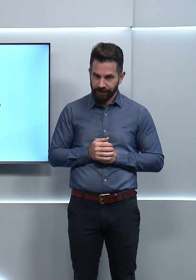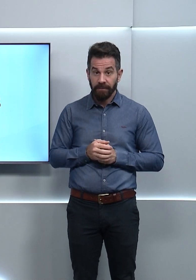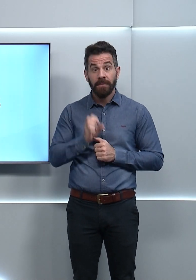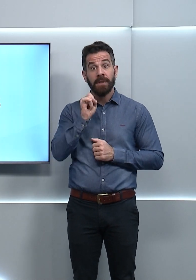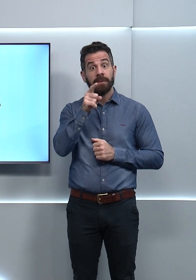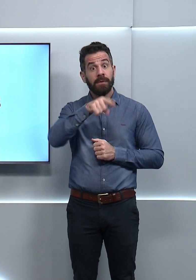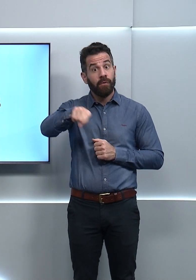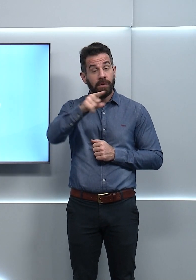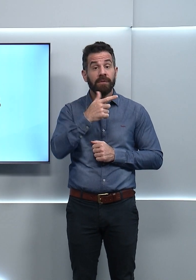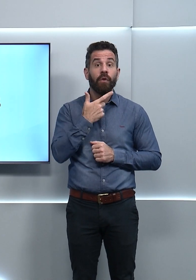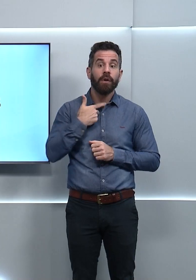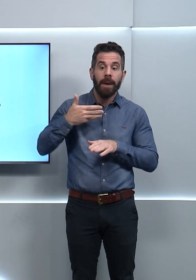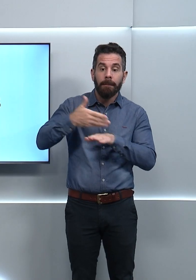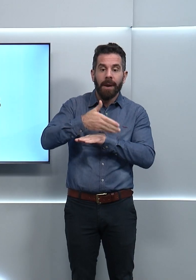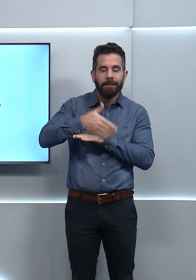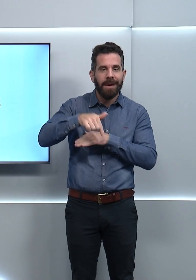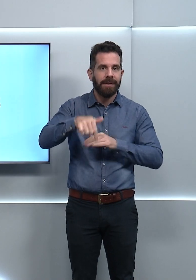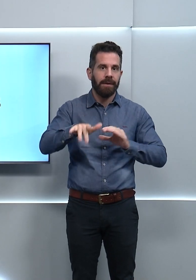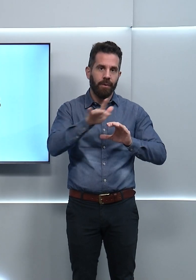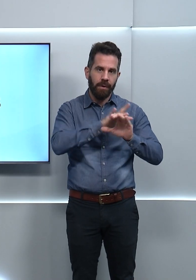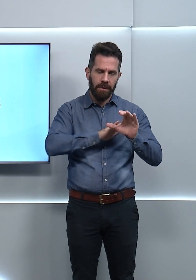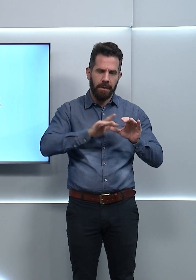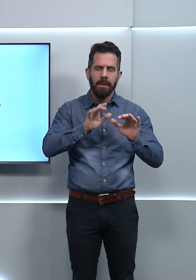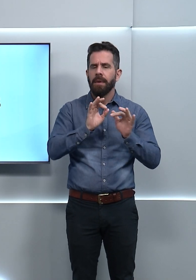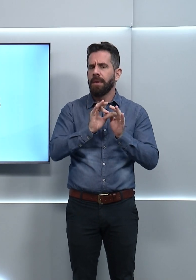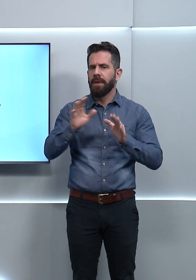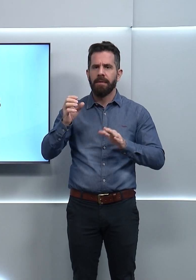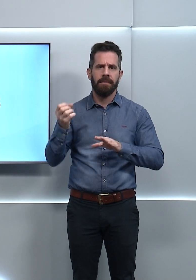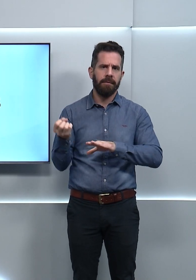nosso programa, é só mandar uma mensagem no